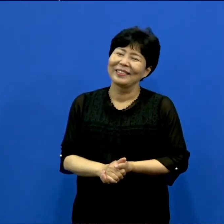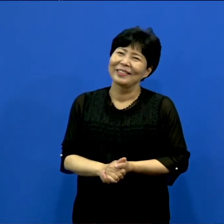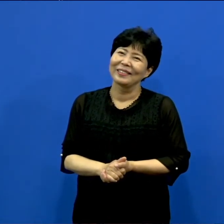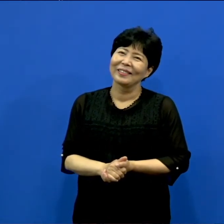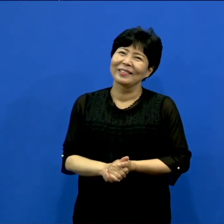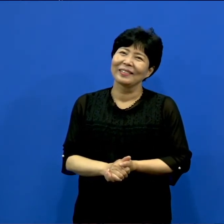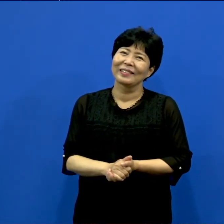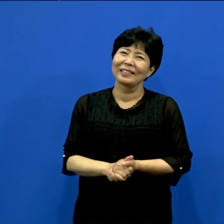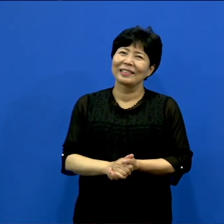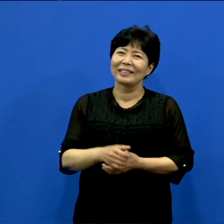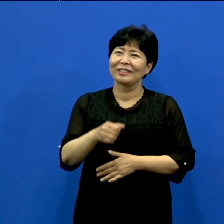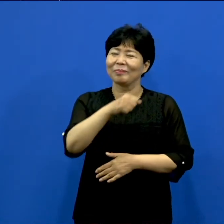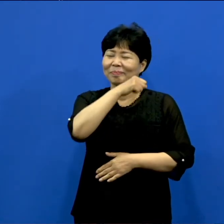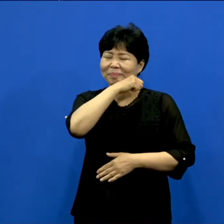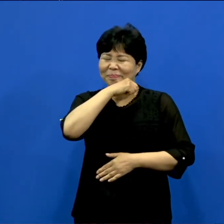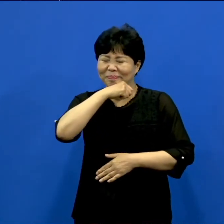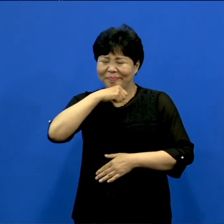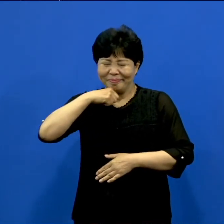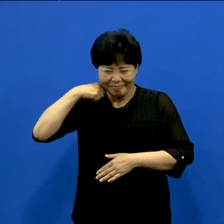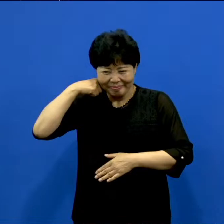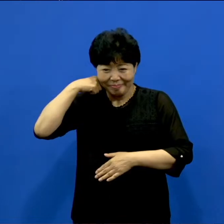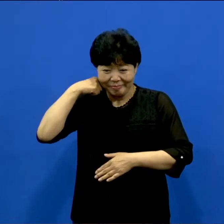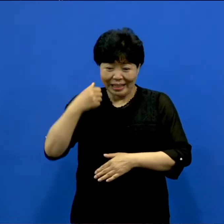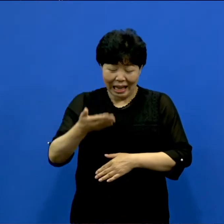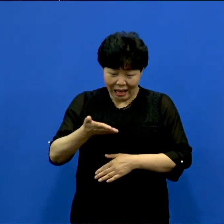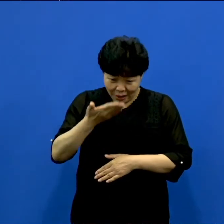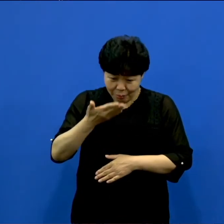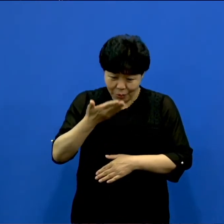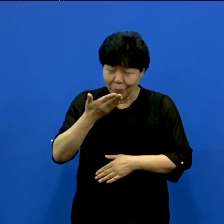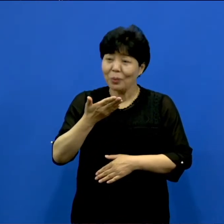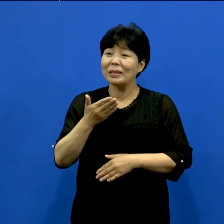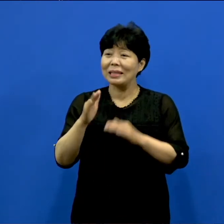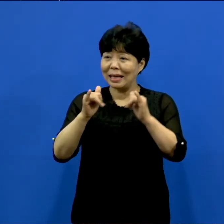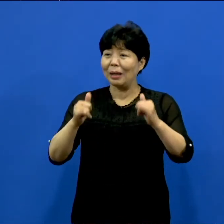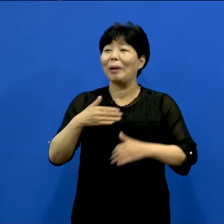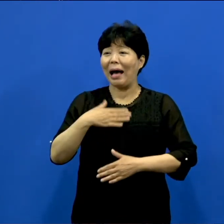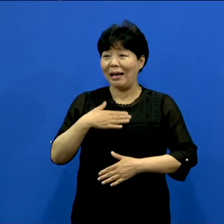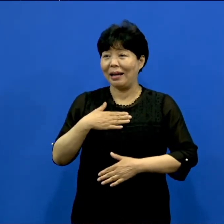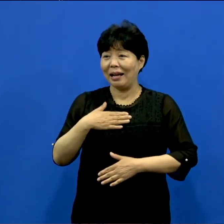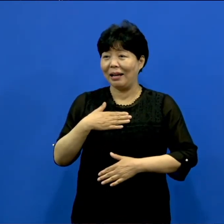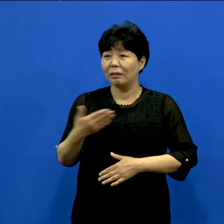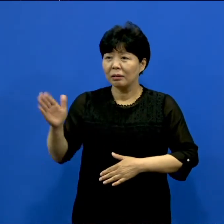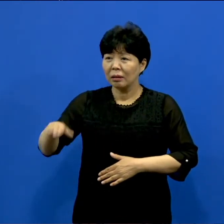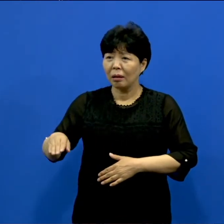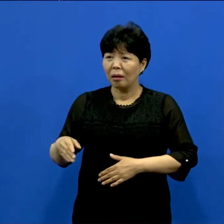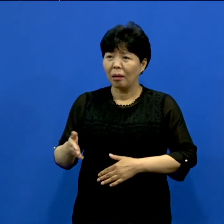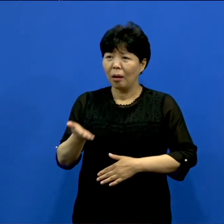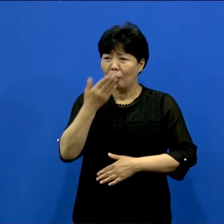여러분, 맛을 본 사람만 아는 게 있잖아요. 맛을 보지 않으면 자꾸 아리송해.